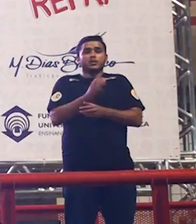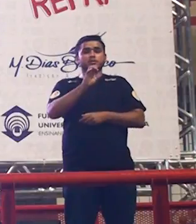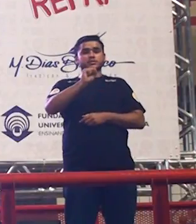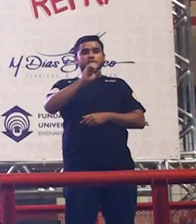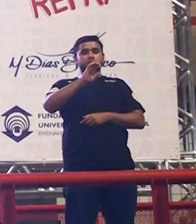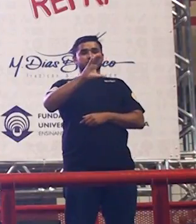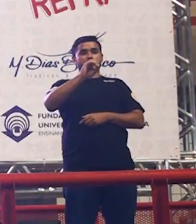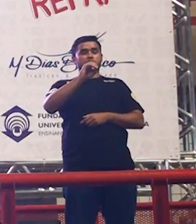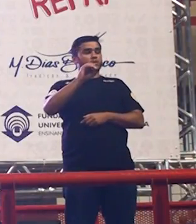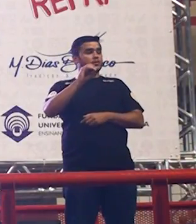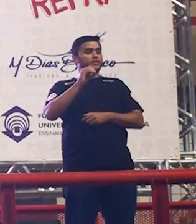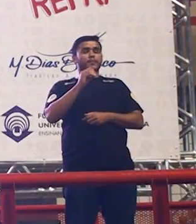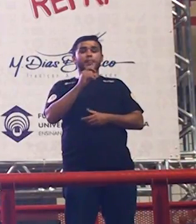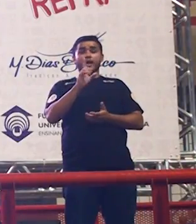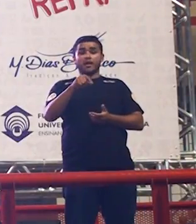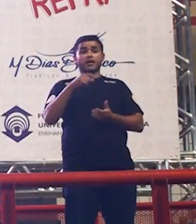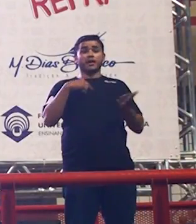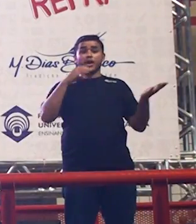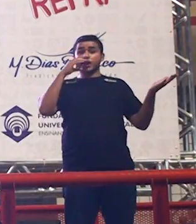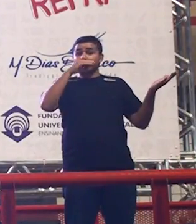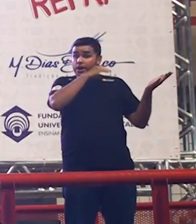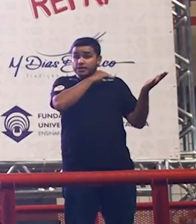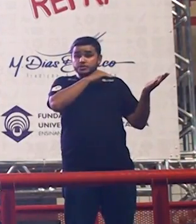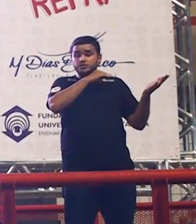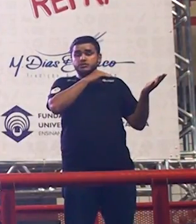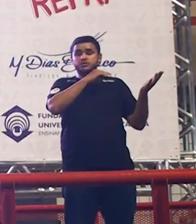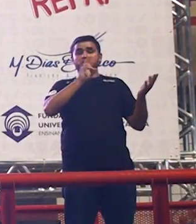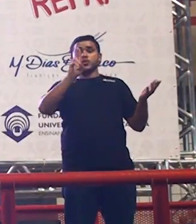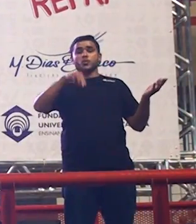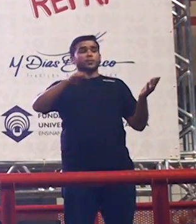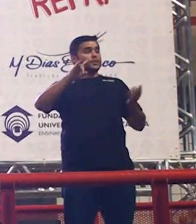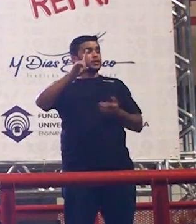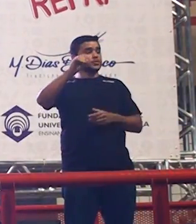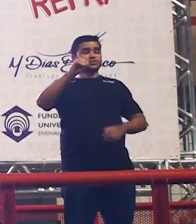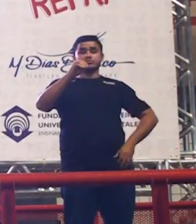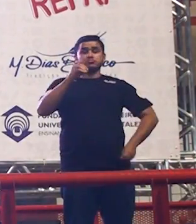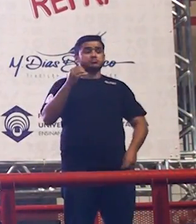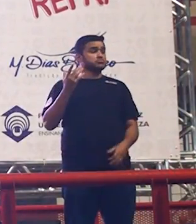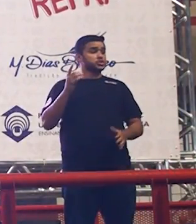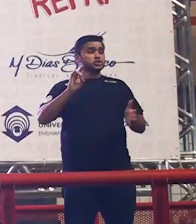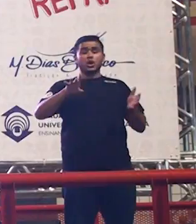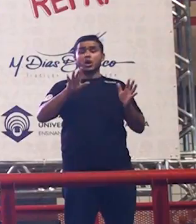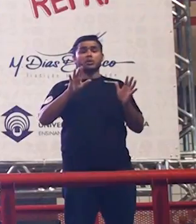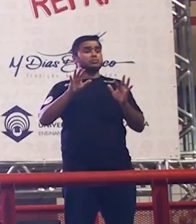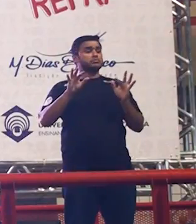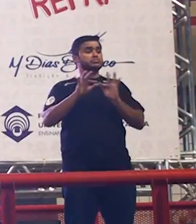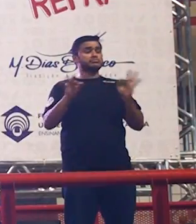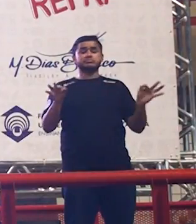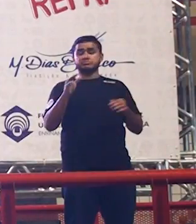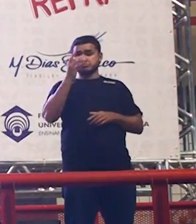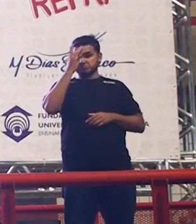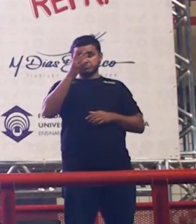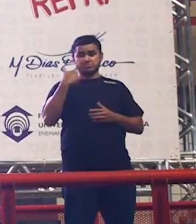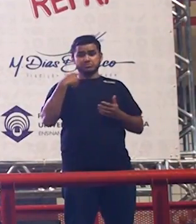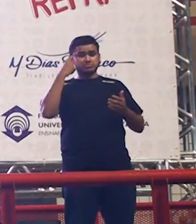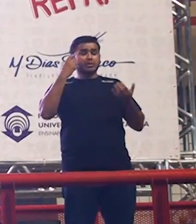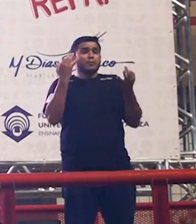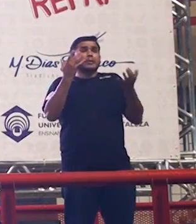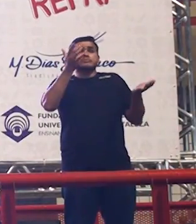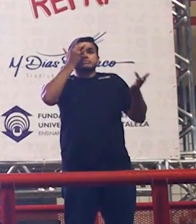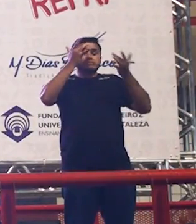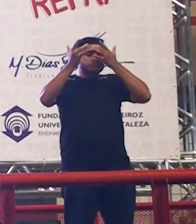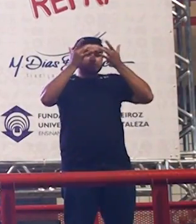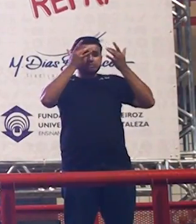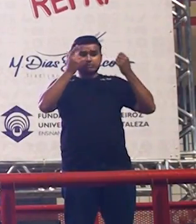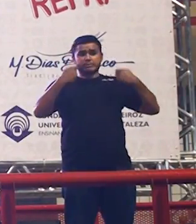tropical, quente e úmido. Quente e úmido, acabou. Não tenho que decorar. Perfeito? Não